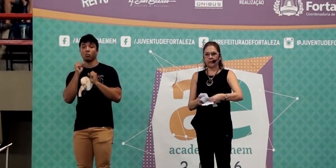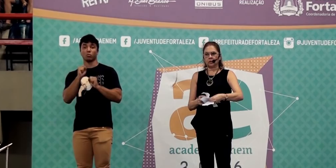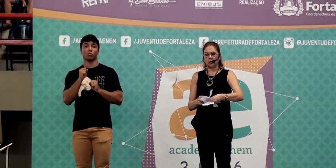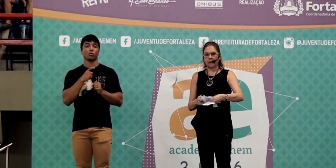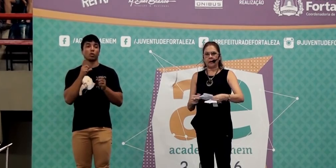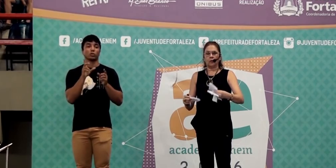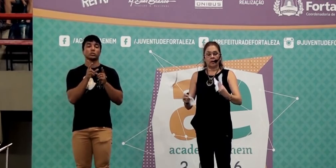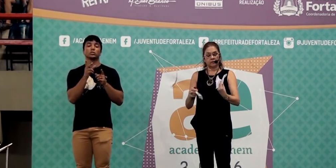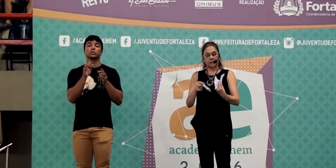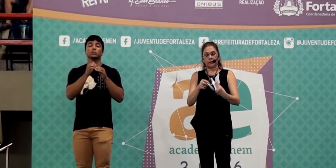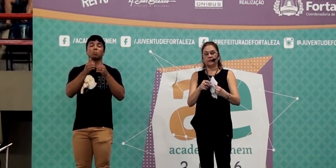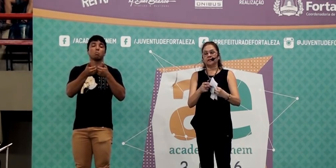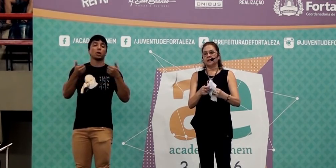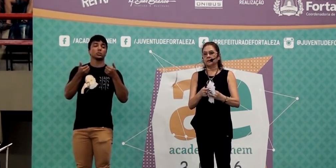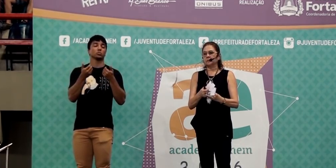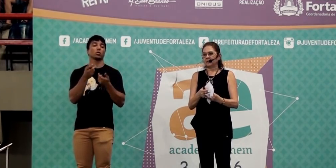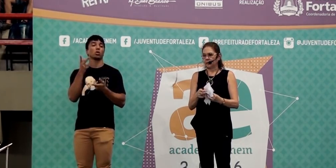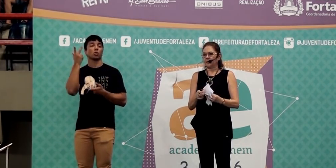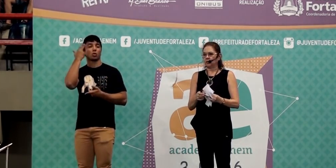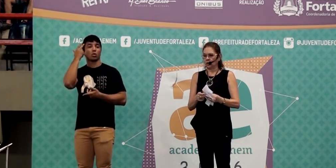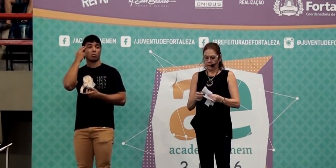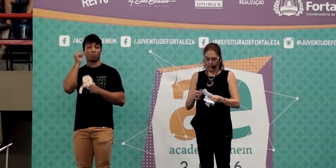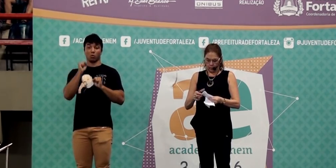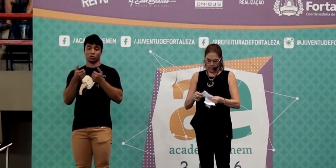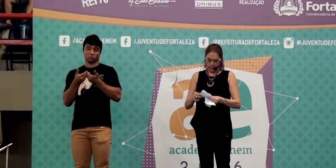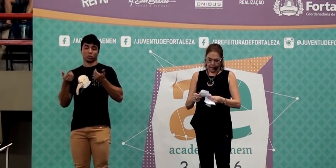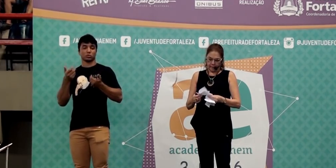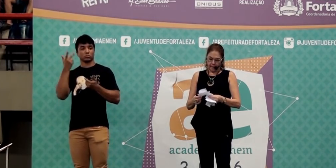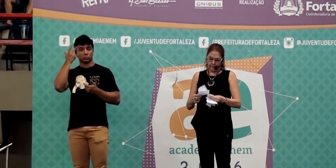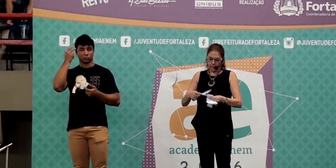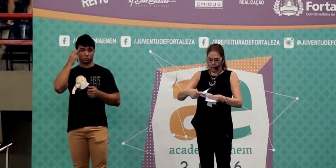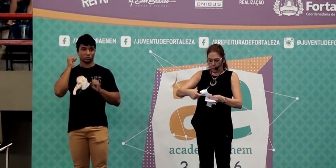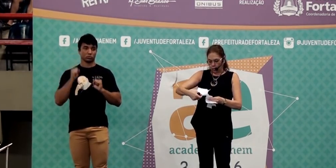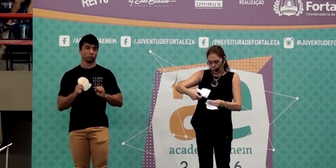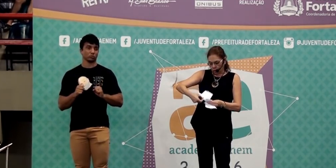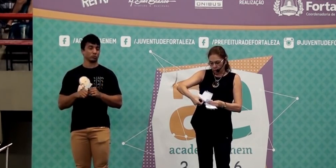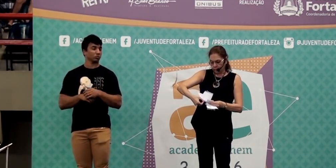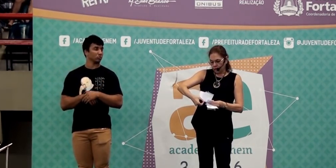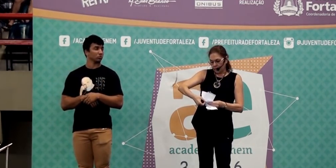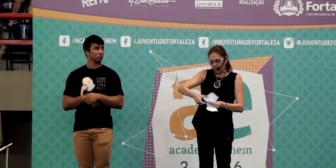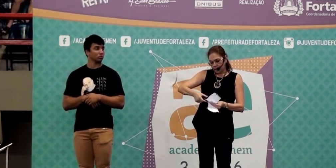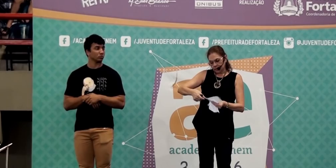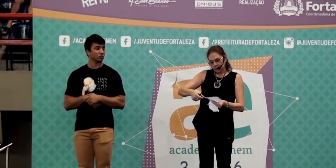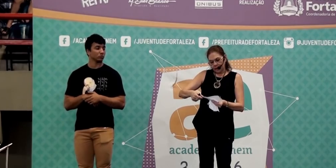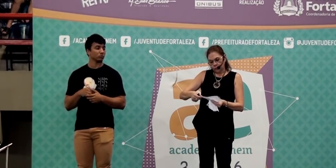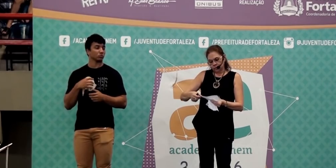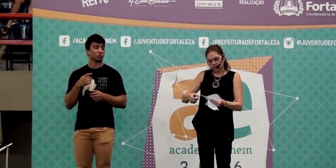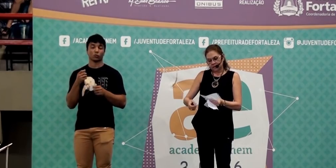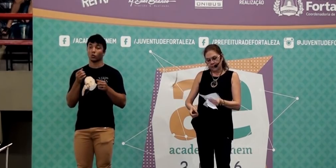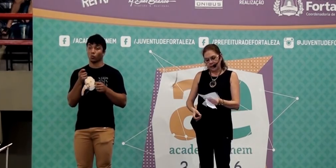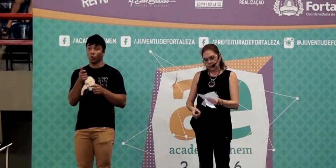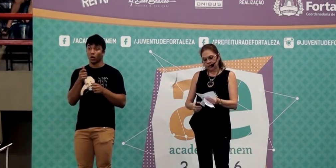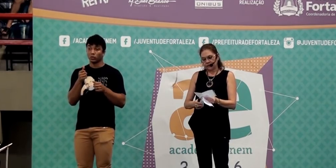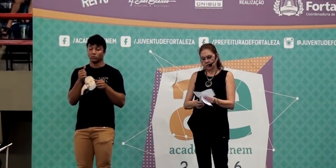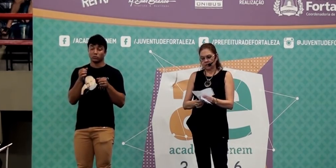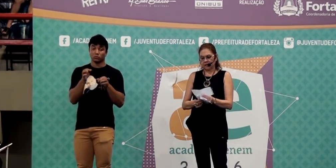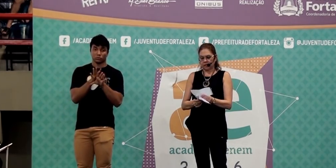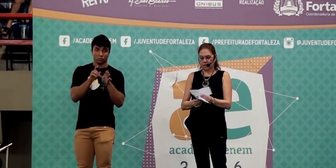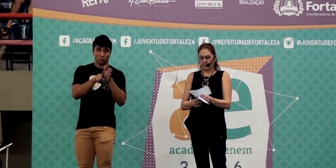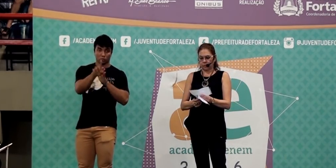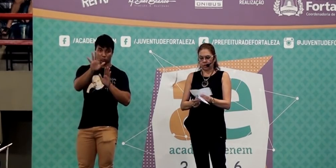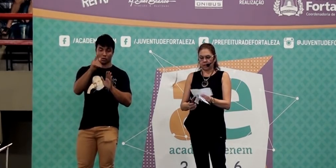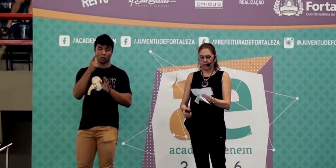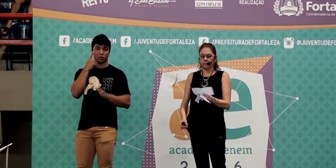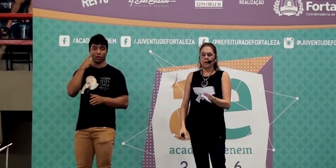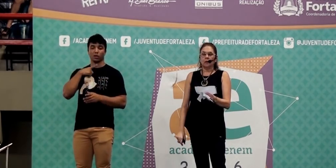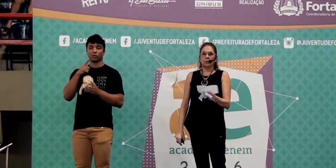espaçamento normal. Você pode fazer o espaçamento normal. Tá? Estamos terminando as perguntas. Na página 26